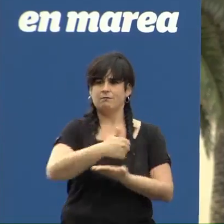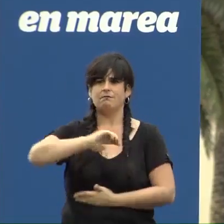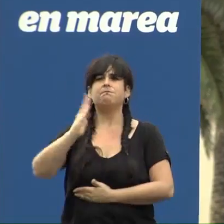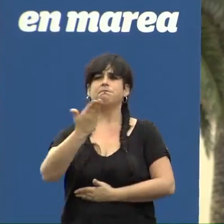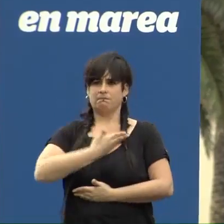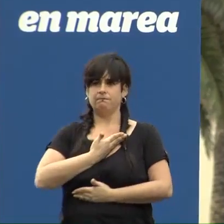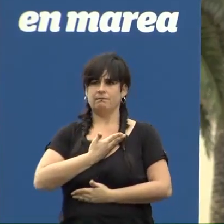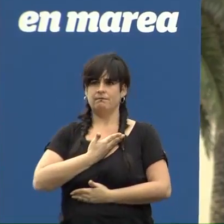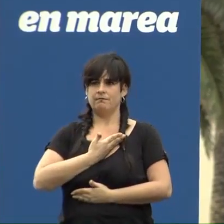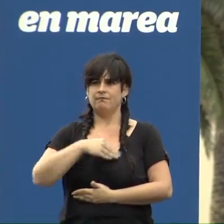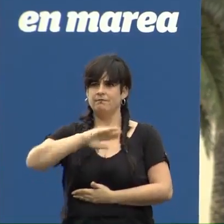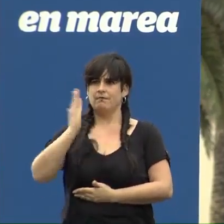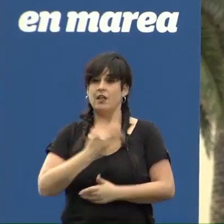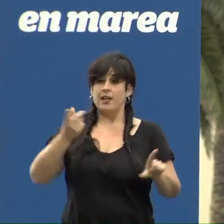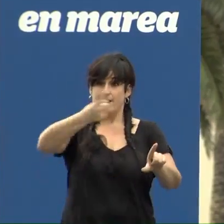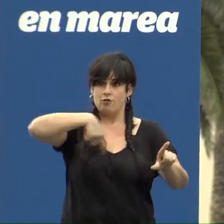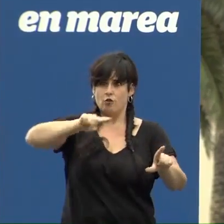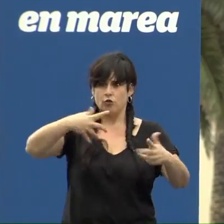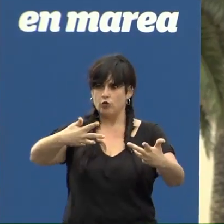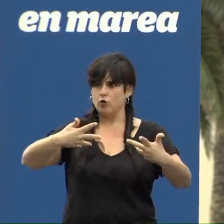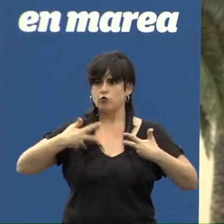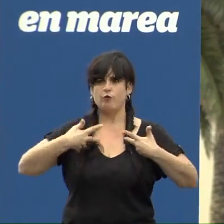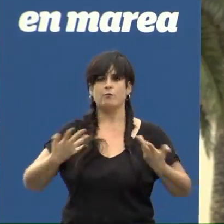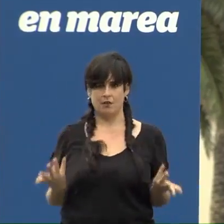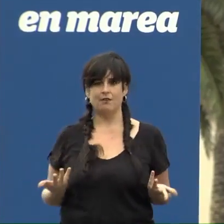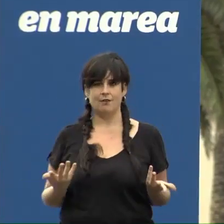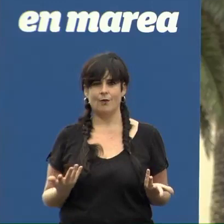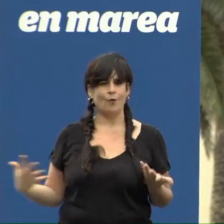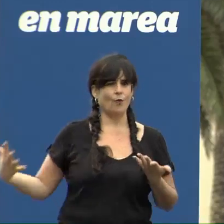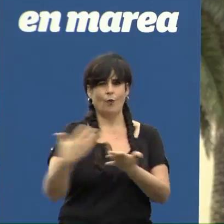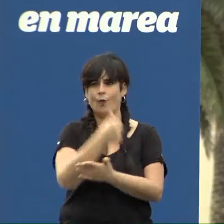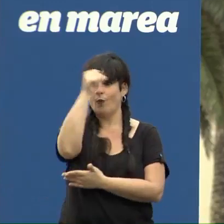ten un prezo, ten un custo e estámoslo pagando agora, todos e todas.